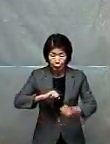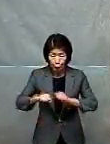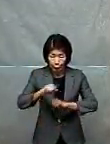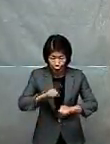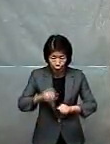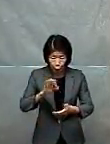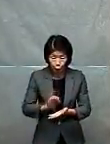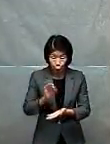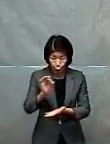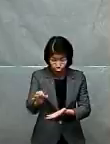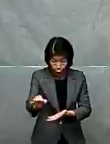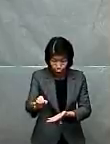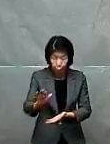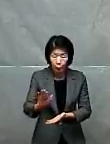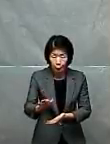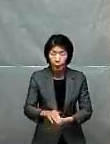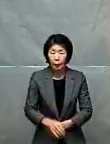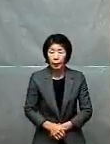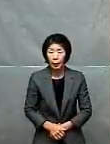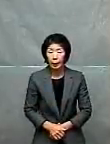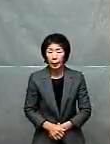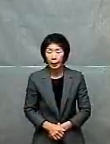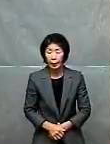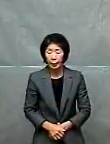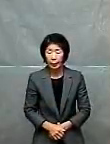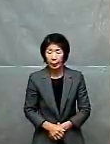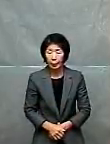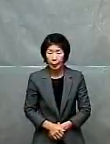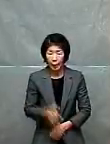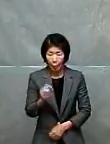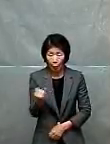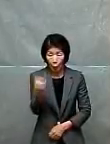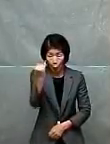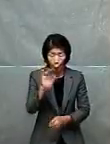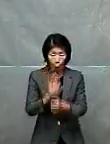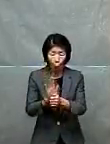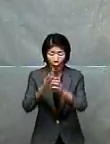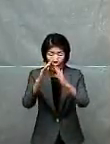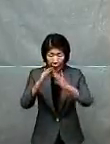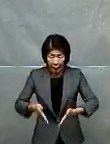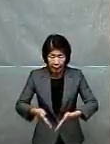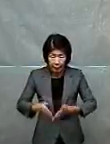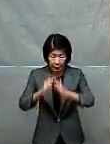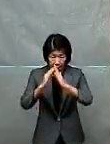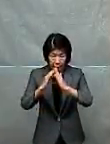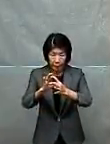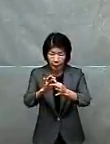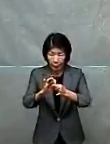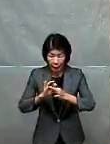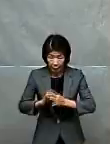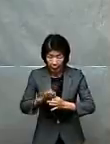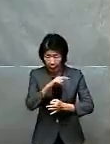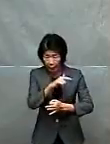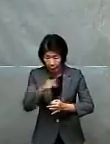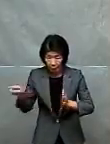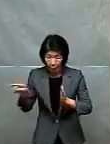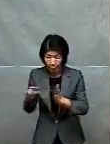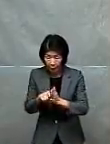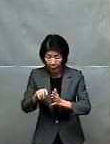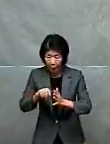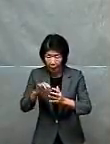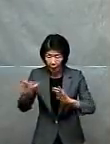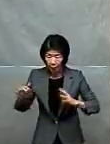正支出だということになるんでしょうけども、はい、この知事の後援会の設立をめぐってですね、さまざまこれまでちょっと議論